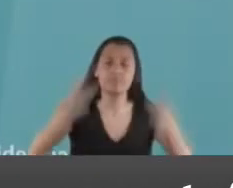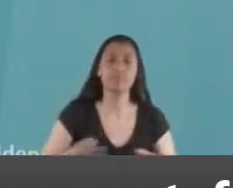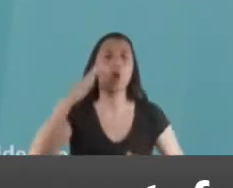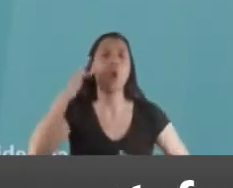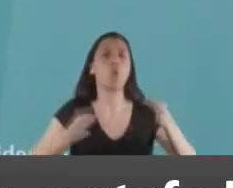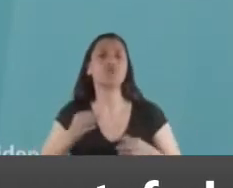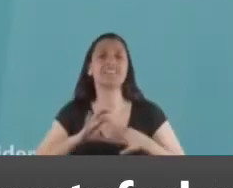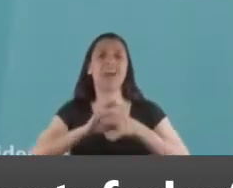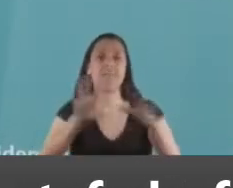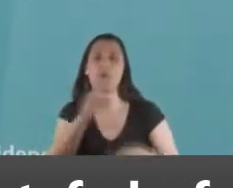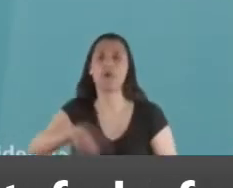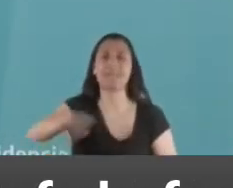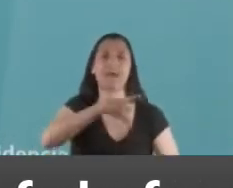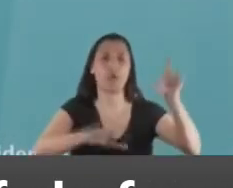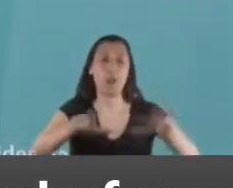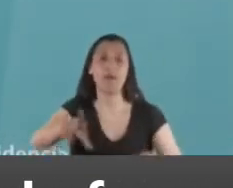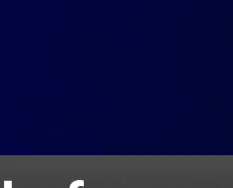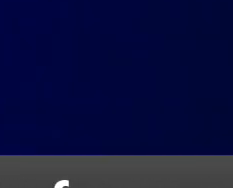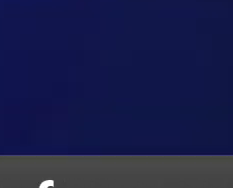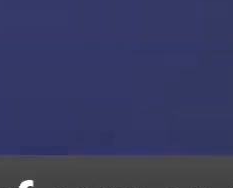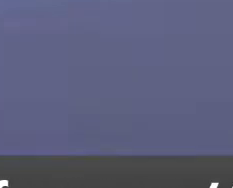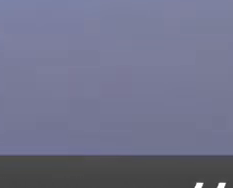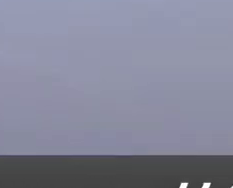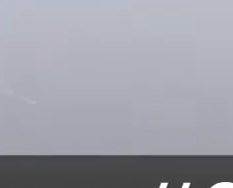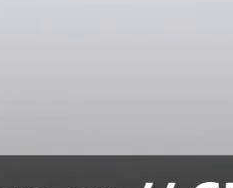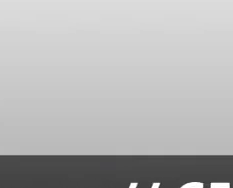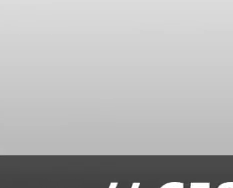justicia democrática, que es una deuda pendiente en este país.